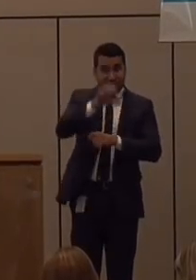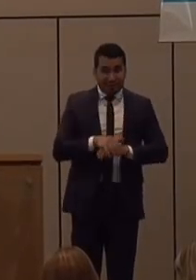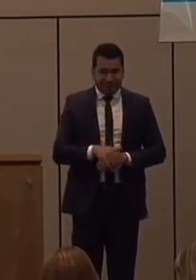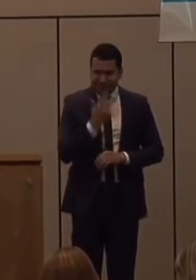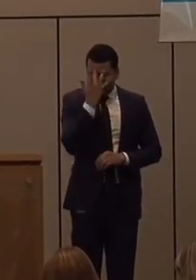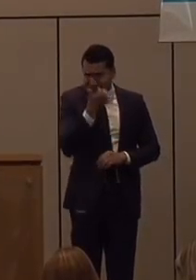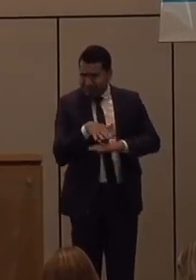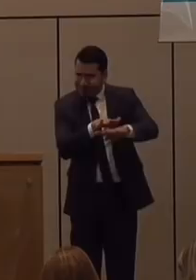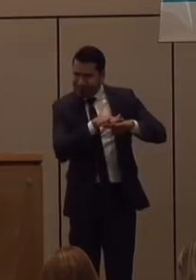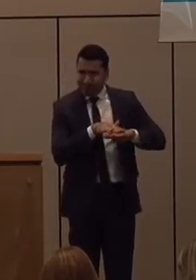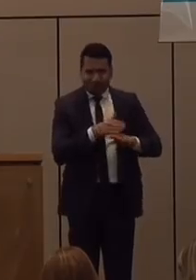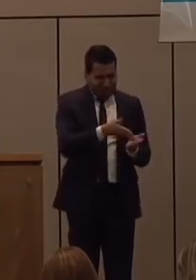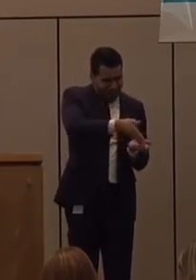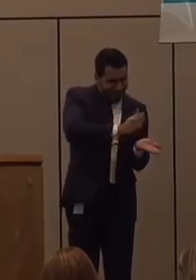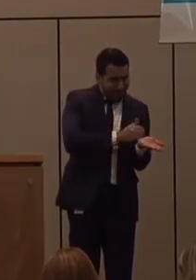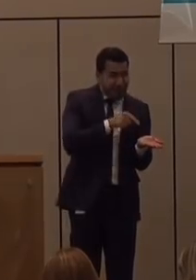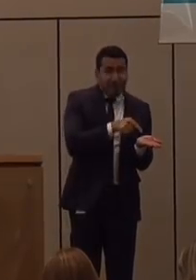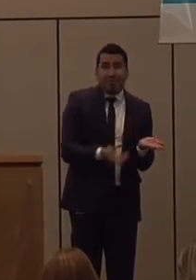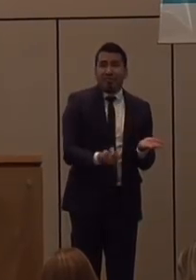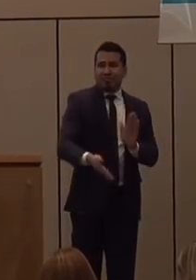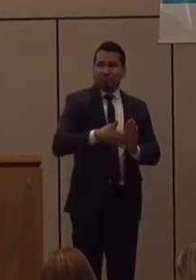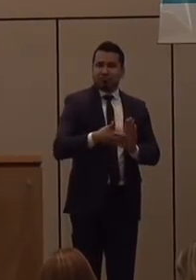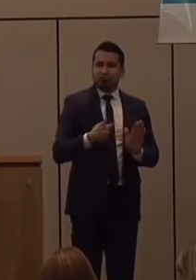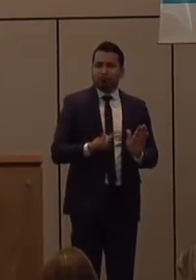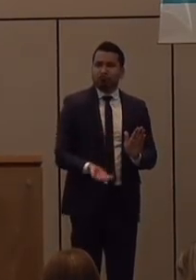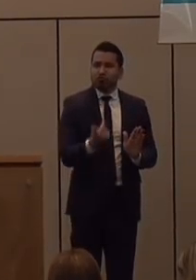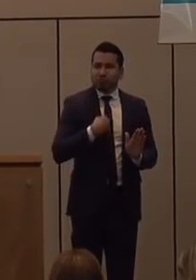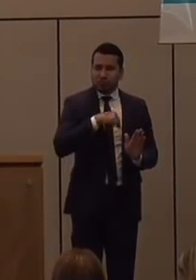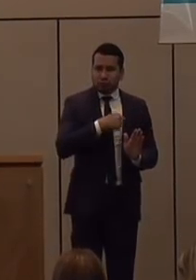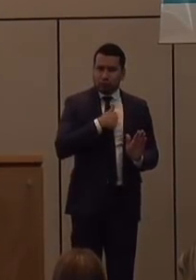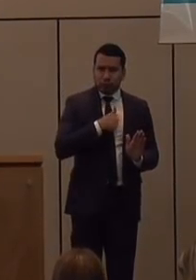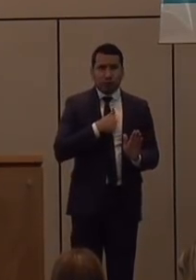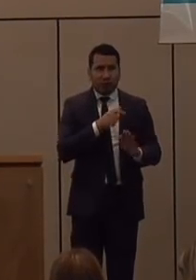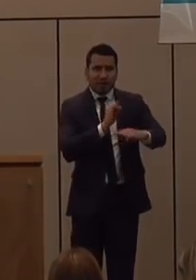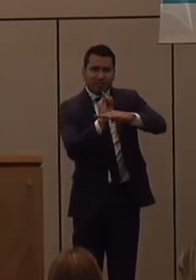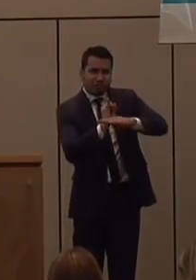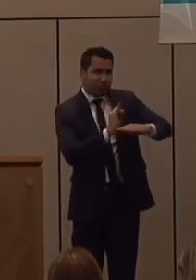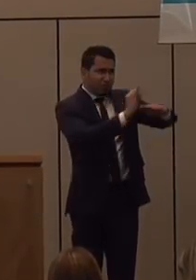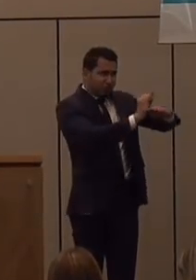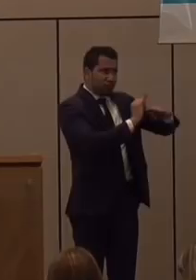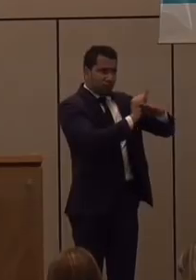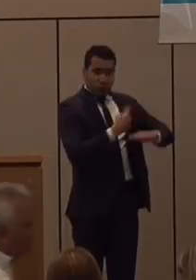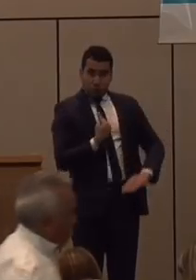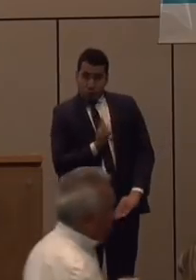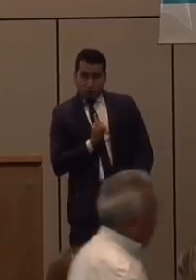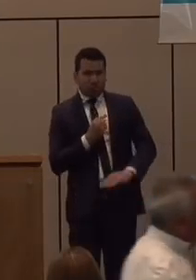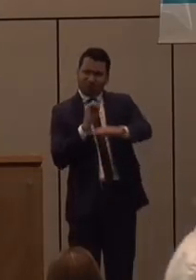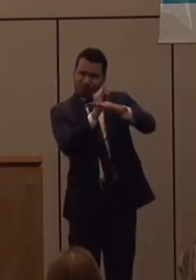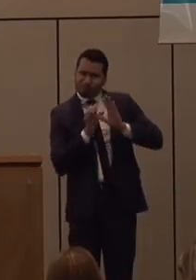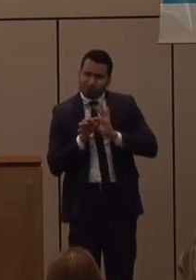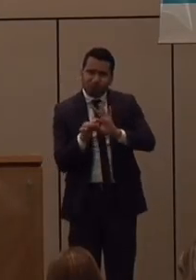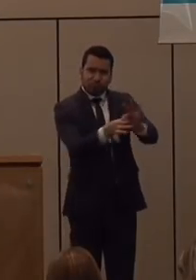evidenciado con el tema del aguacate hass que solamente mediante la articulación institucional liderada por el ministerio de comercio